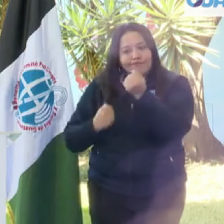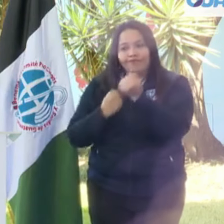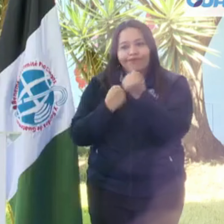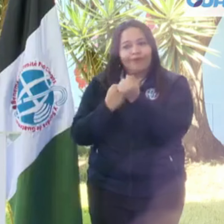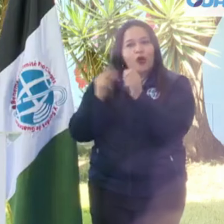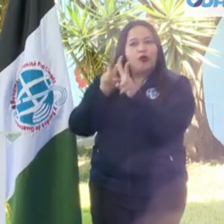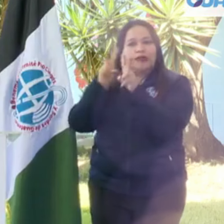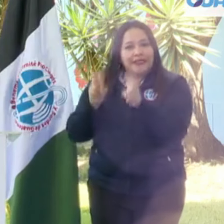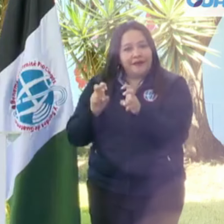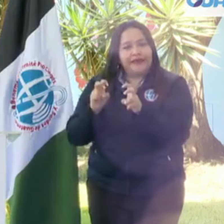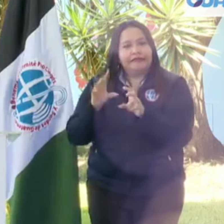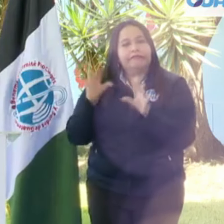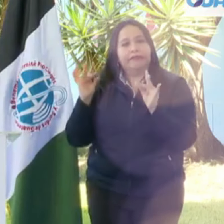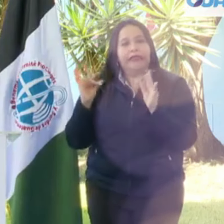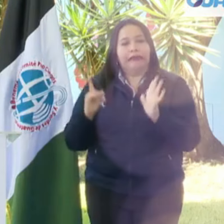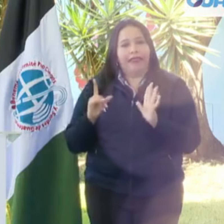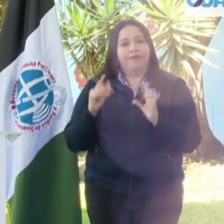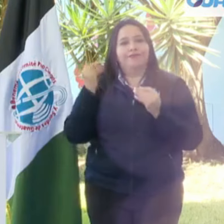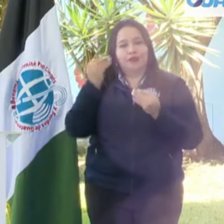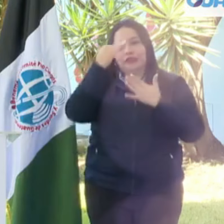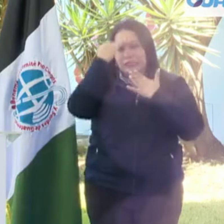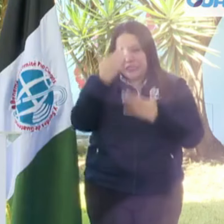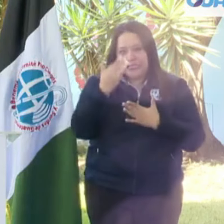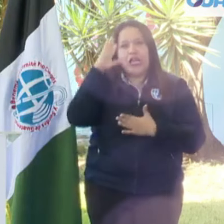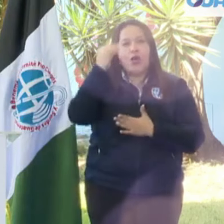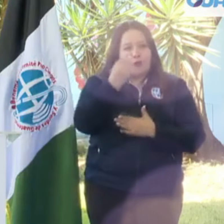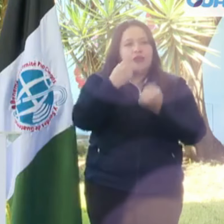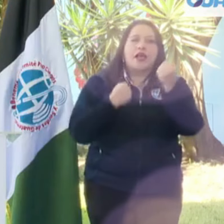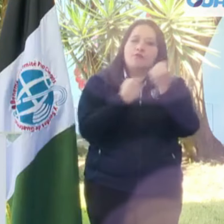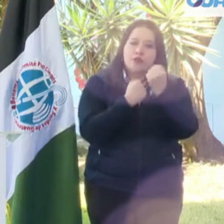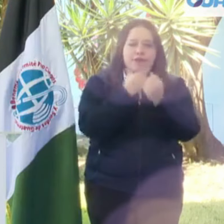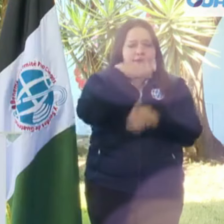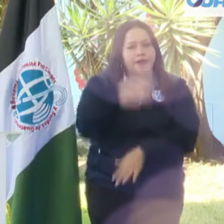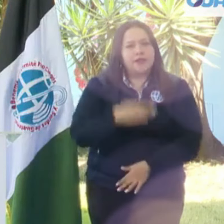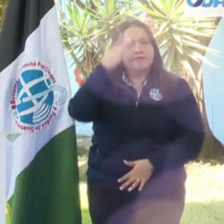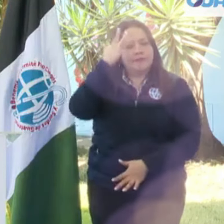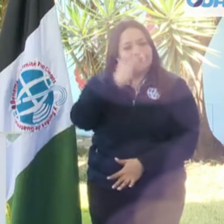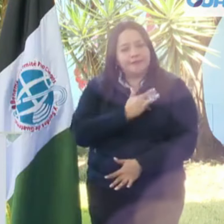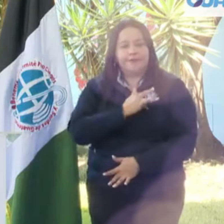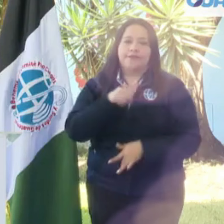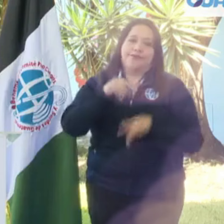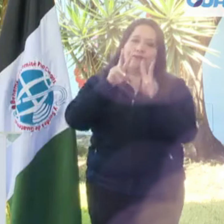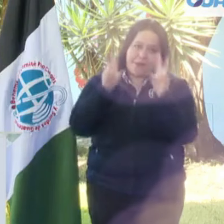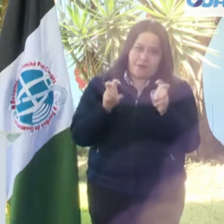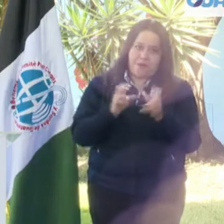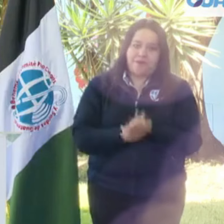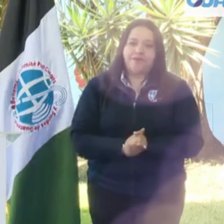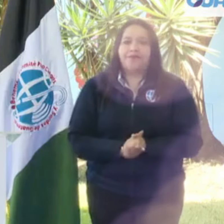tan sensible. Muchas gracias, porque apoyan a concientizar en este tema.